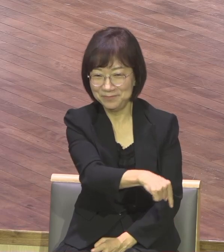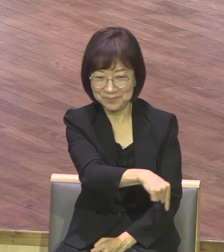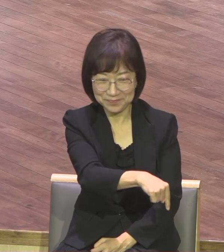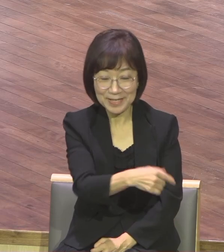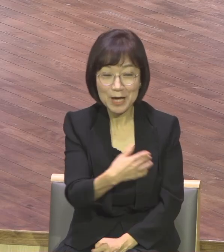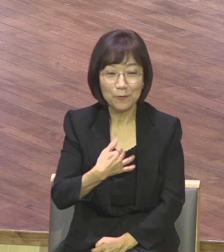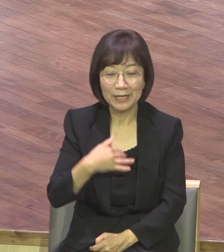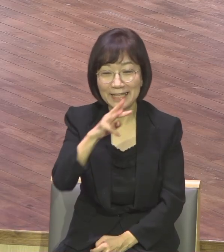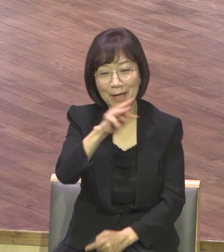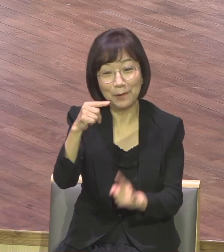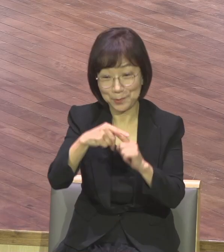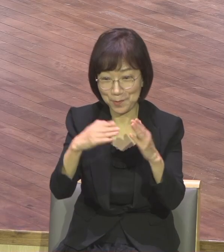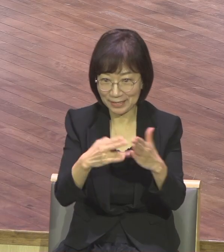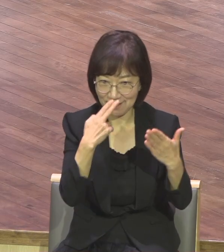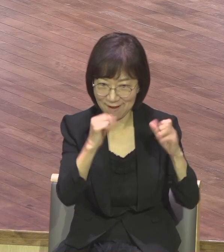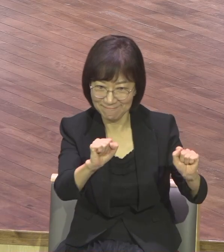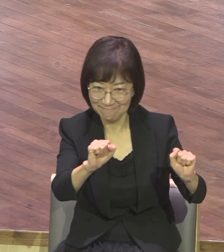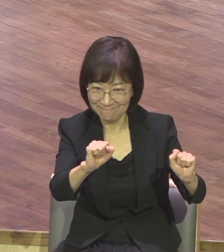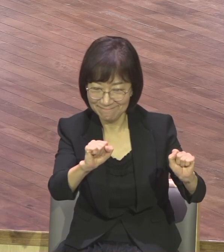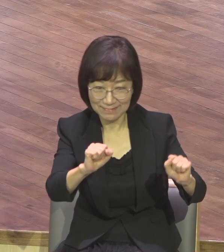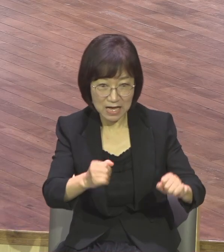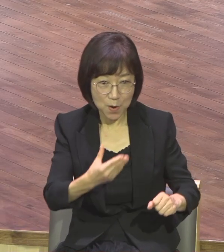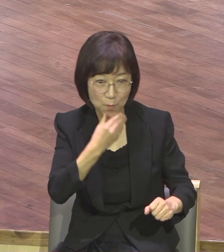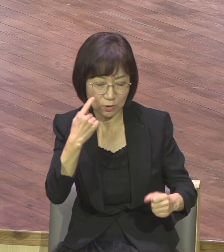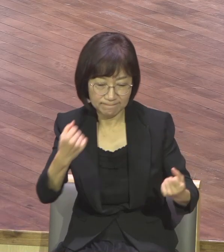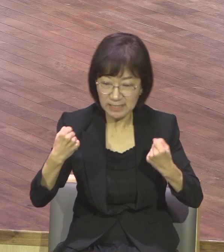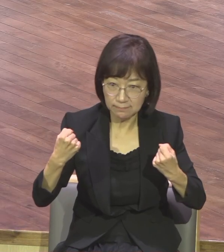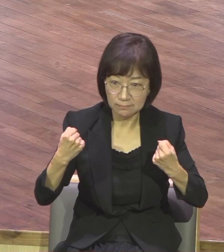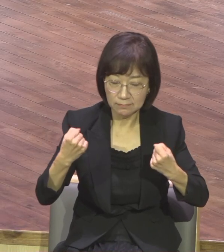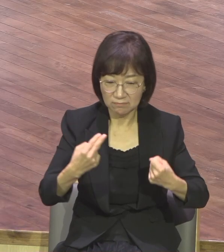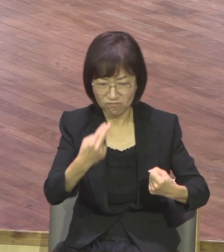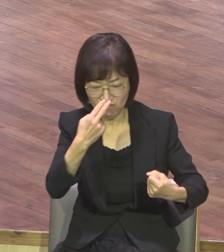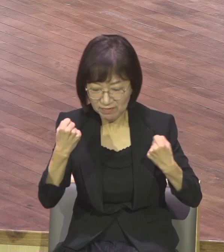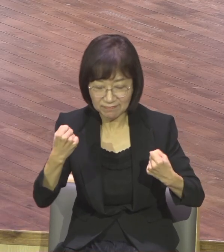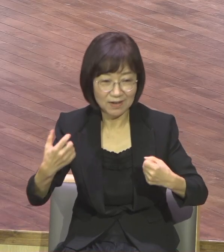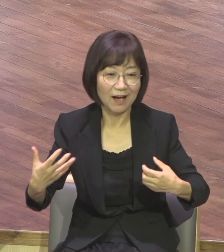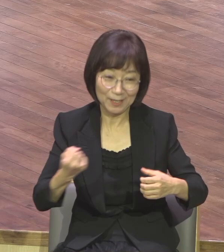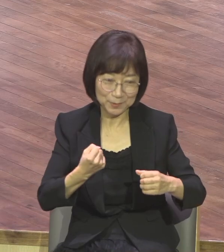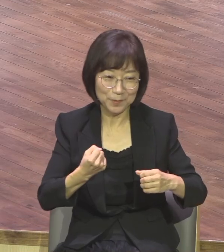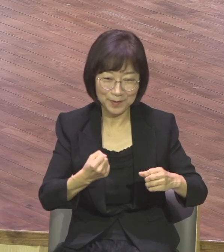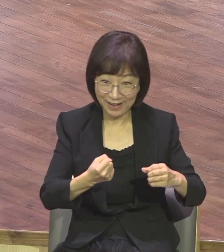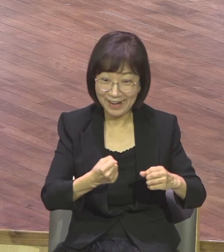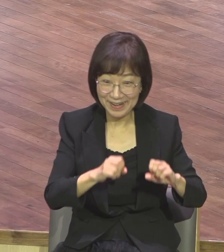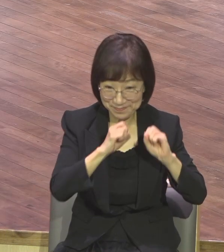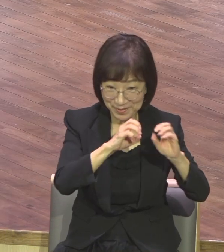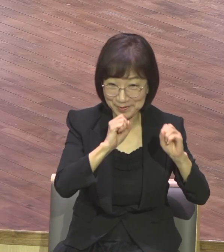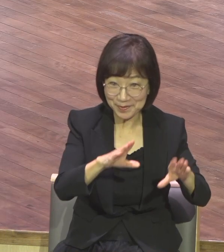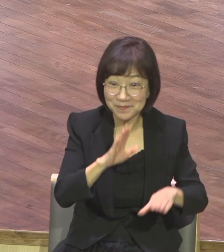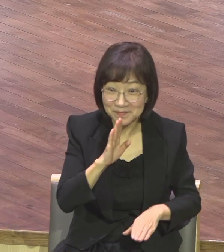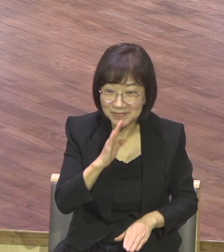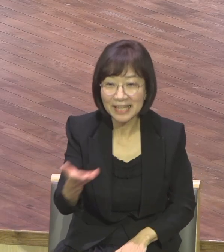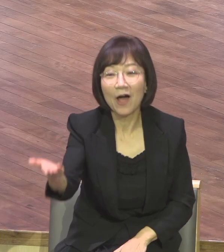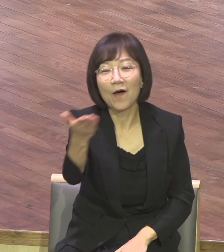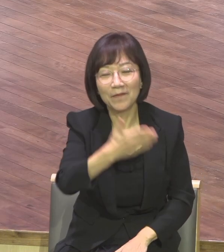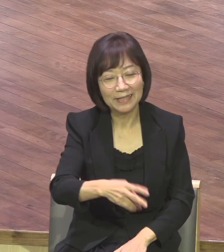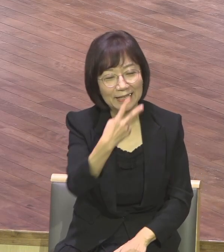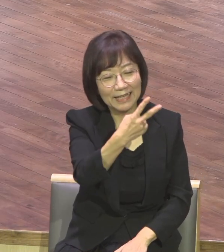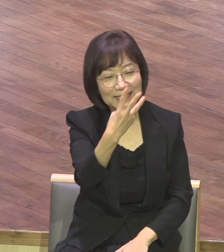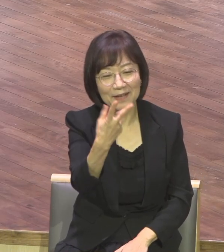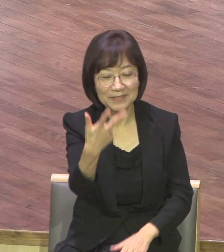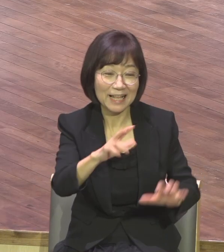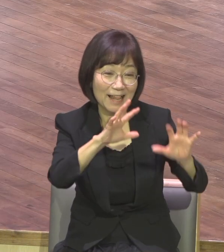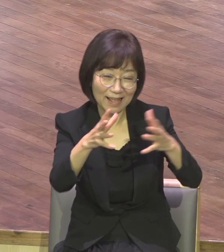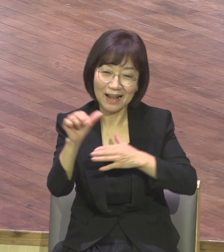살아있는 교회입니다. 이런 살아있는 복음의 생명력을 가지고 영계 모든 성도님들이 이제 2, 3천 나라 5천 종족 복음화에